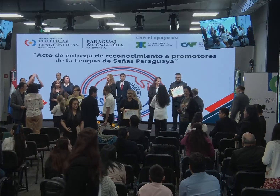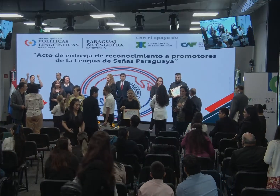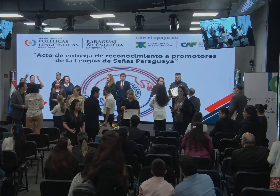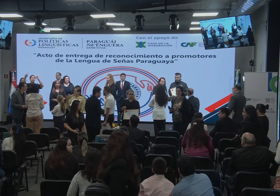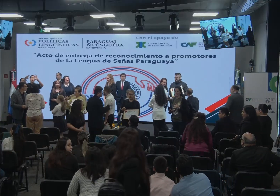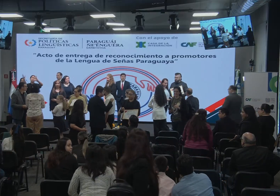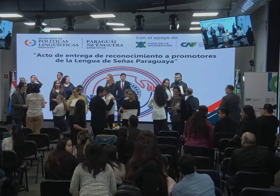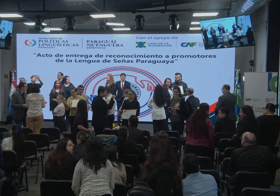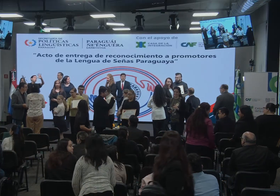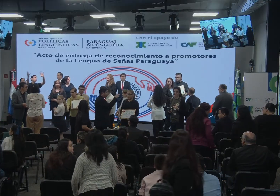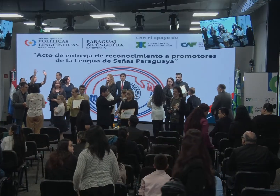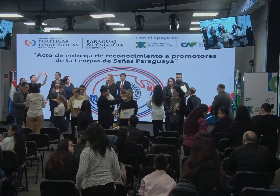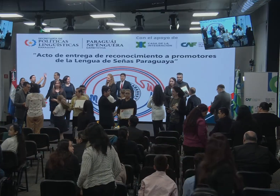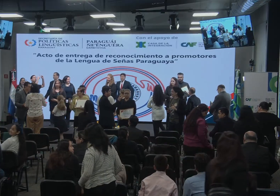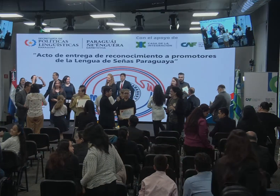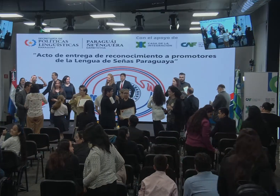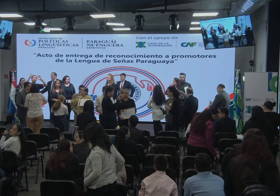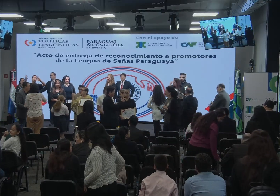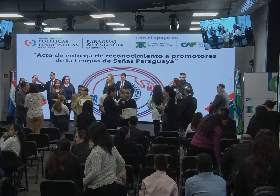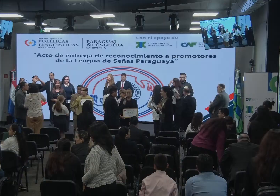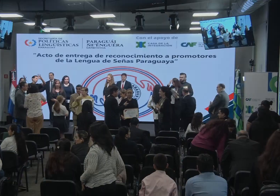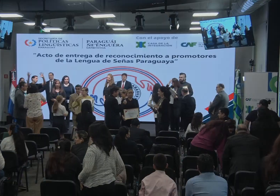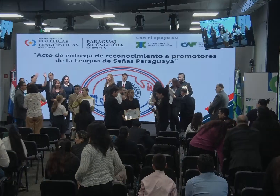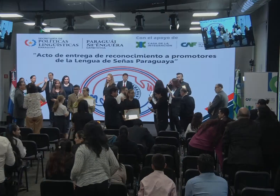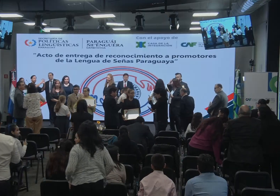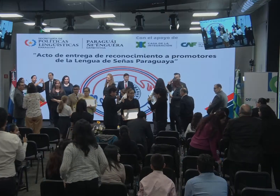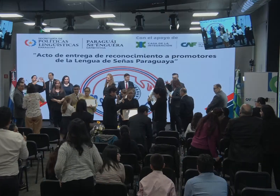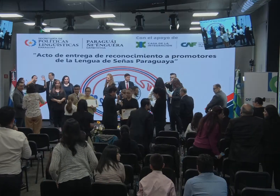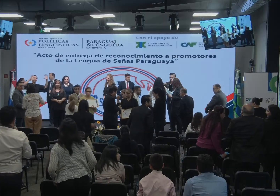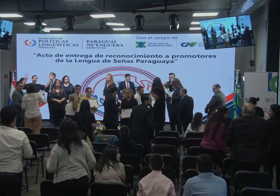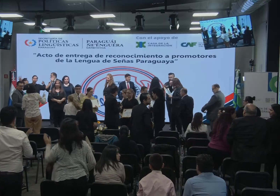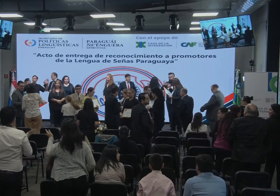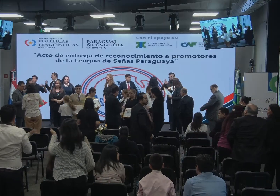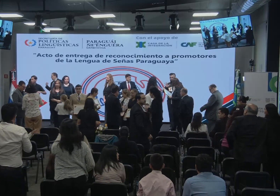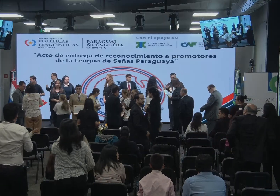los presentes, por favor, acá al escenario.